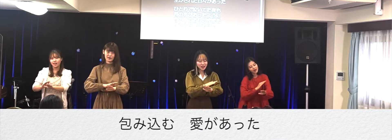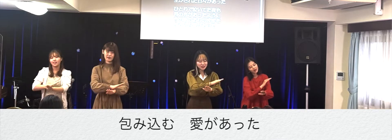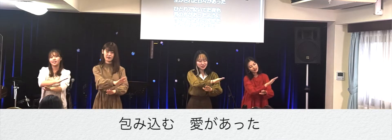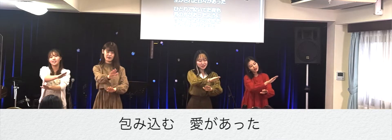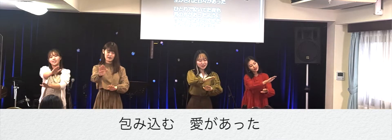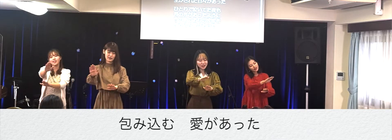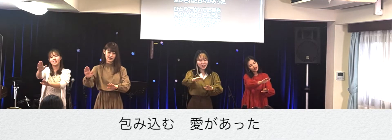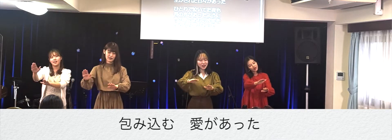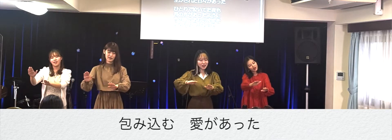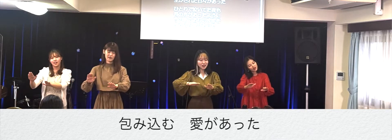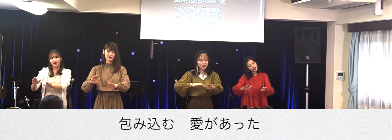愛